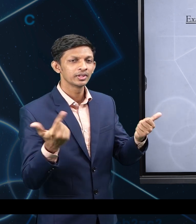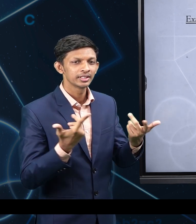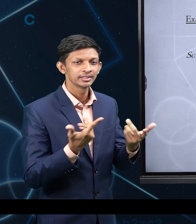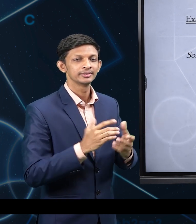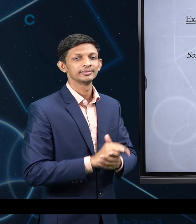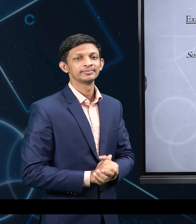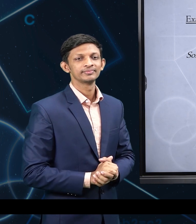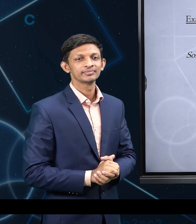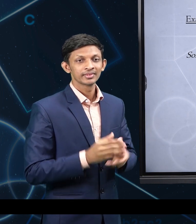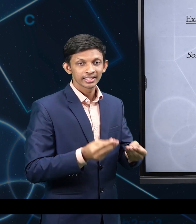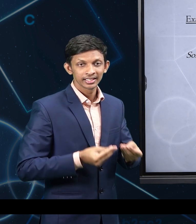ಪರಿಹಾರ: